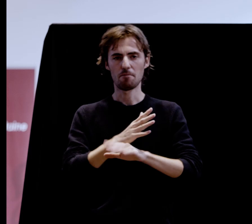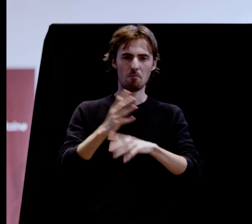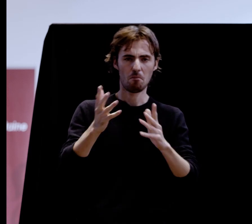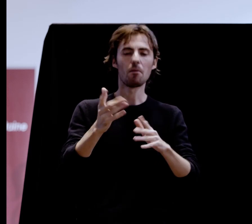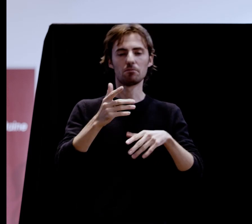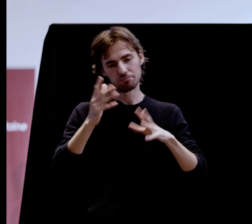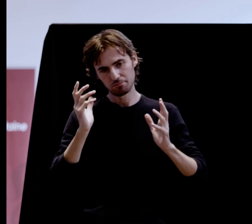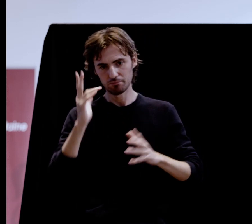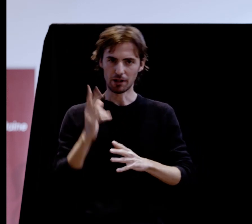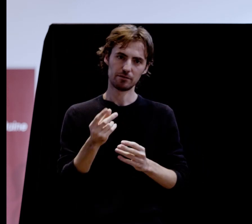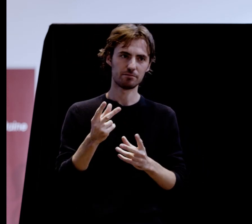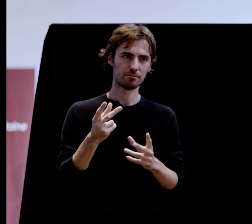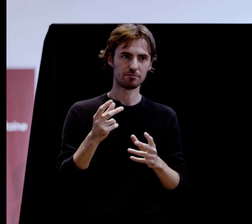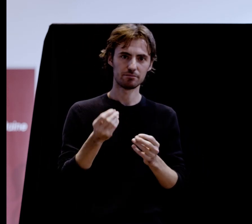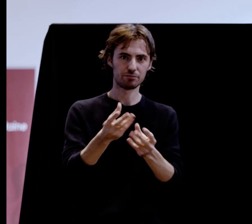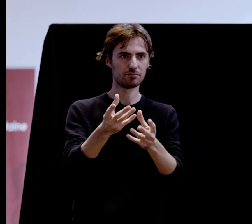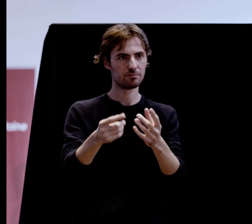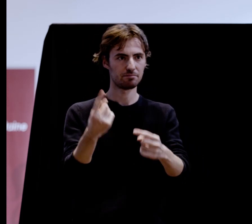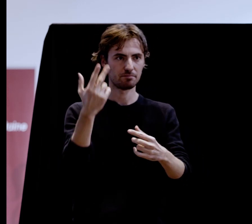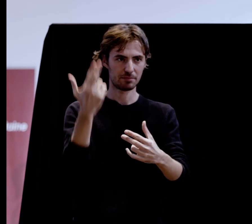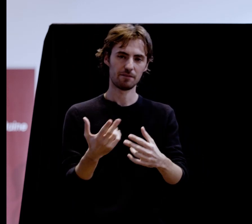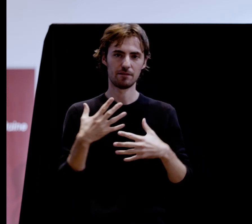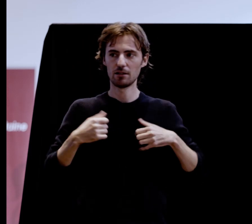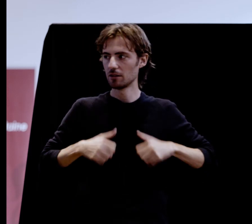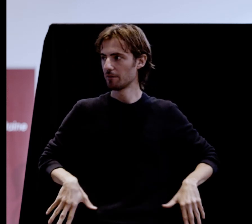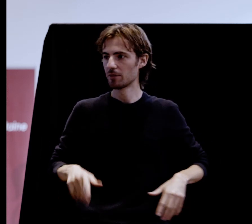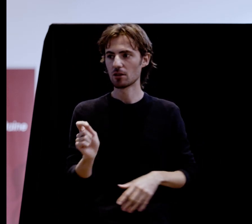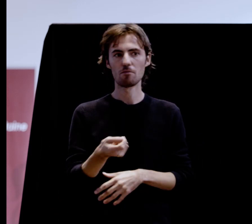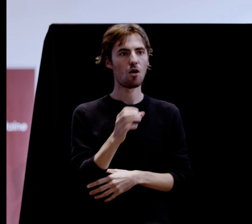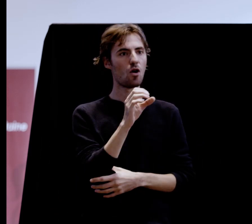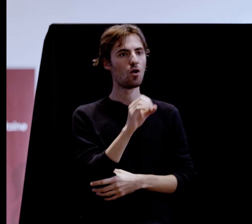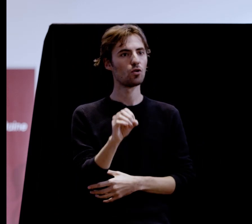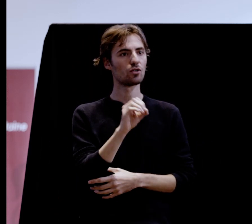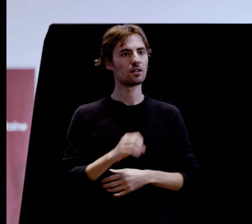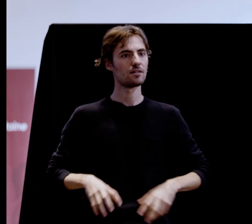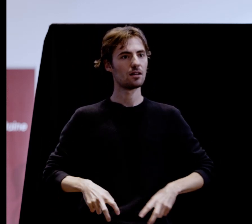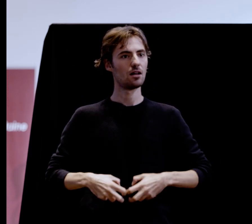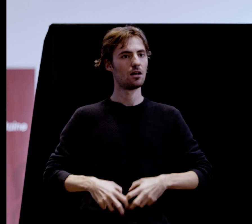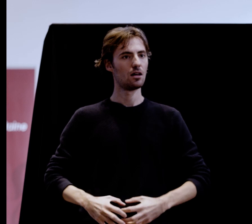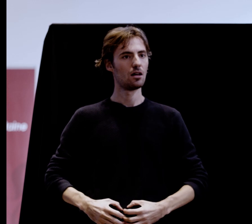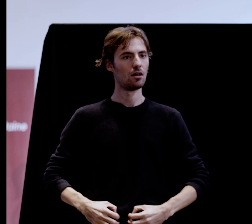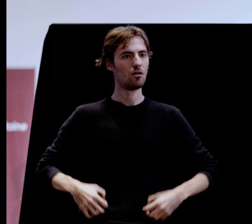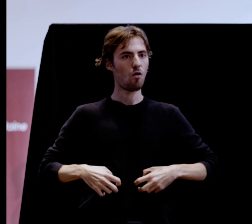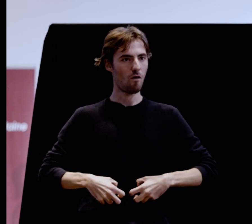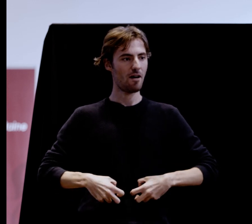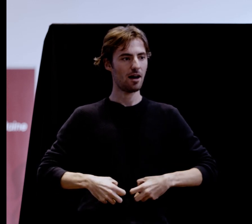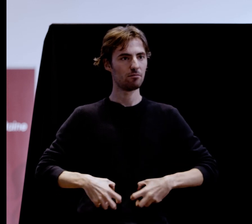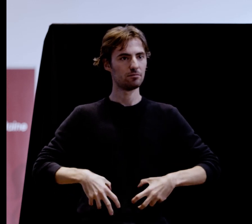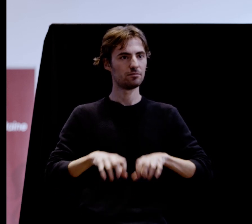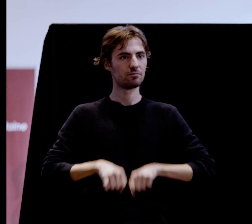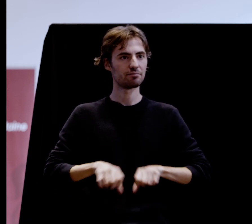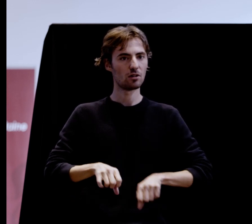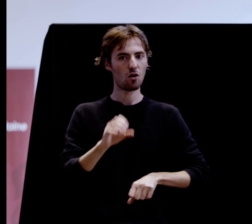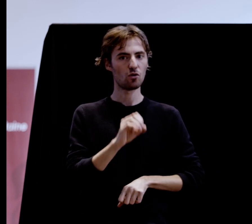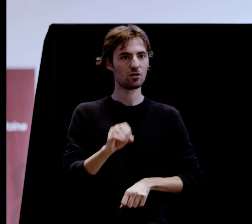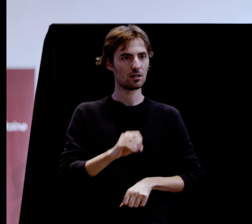Donc, on amène des œstrogènes. Les œstrogènes sont donc les hormones qui sont censées être fabriquées par les ovaires en cas de puberté spontanée, là qui ne peuvent pas être